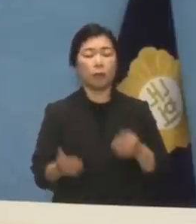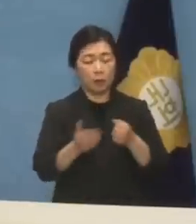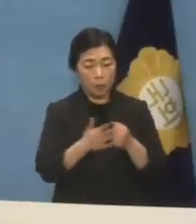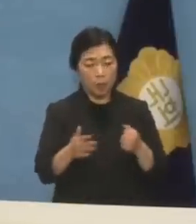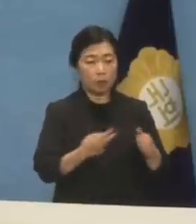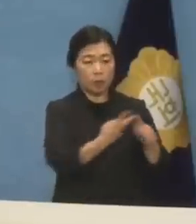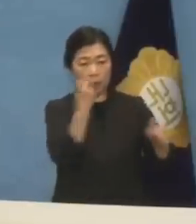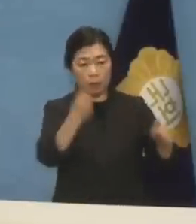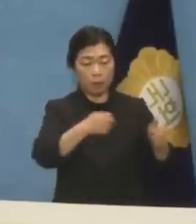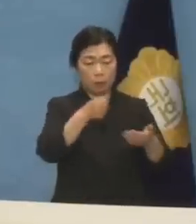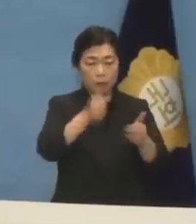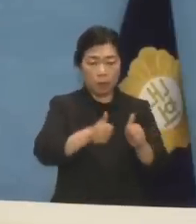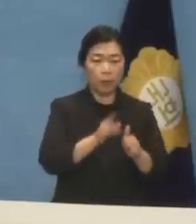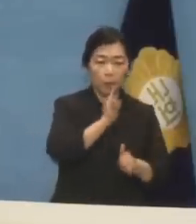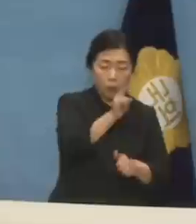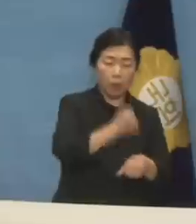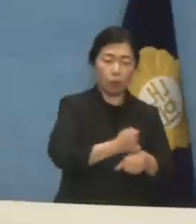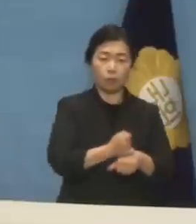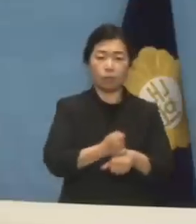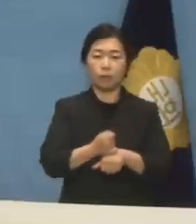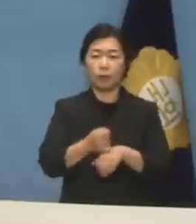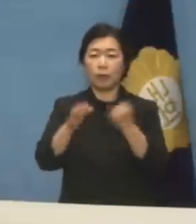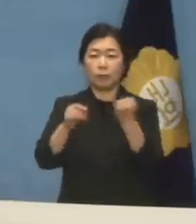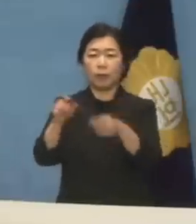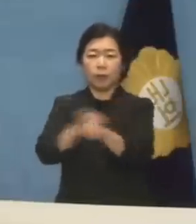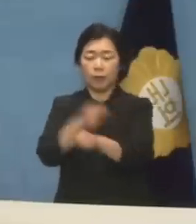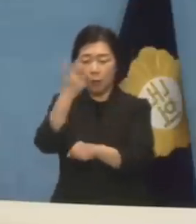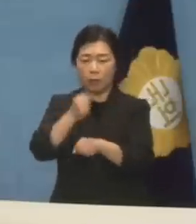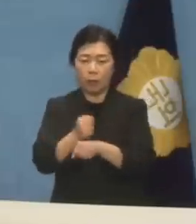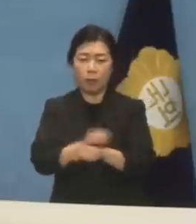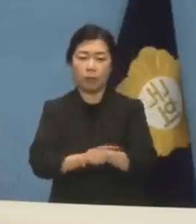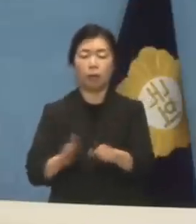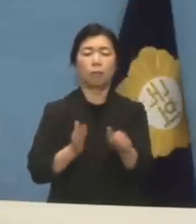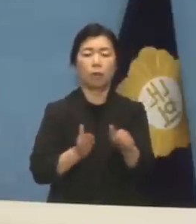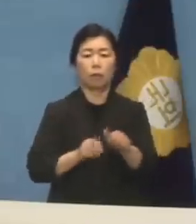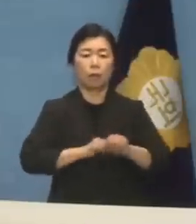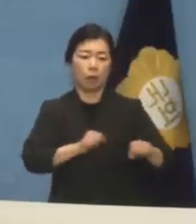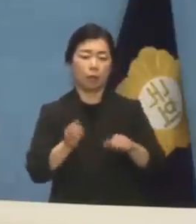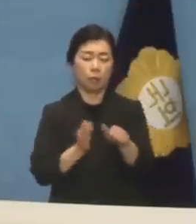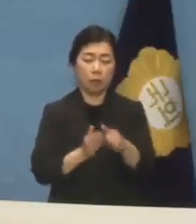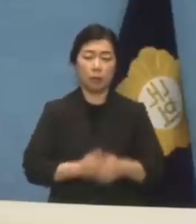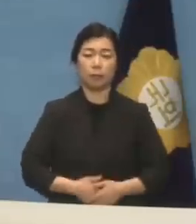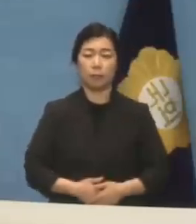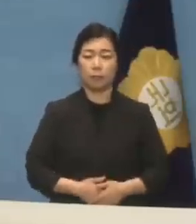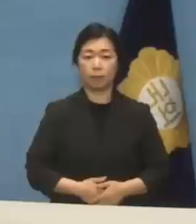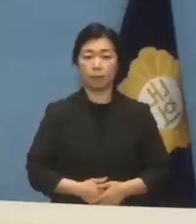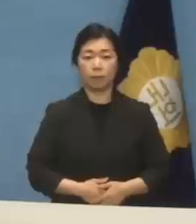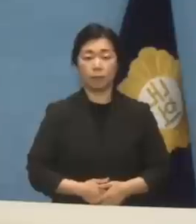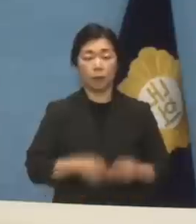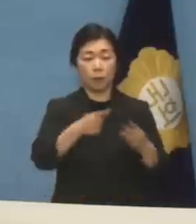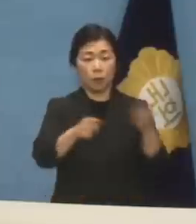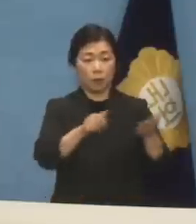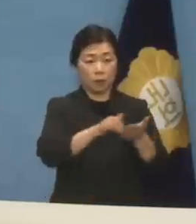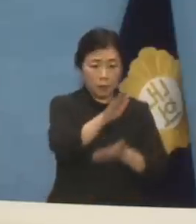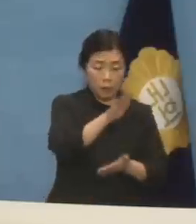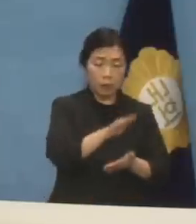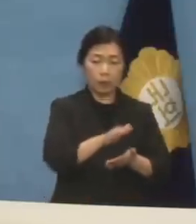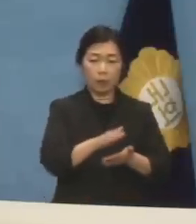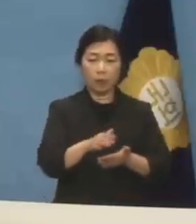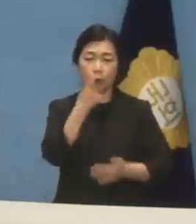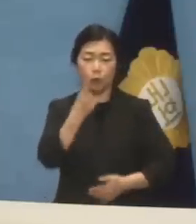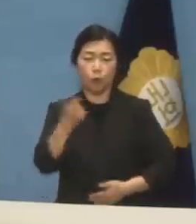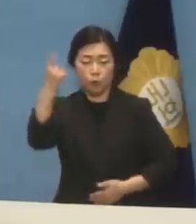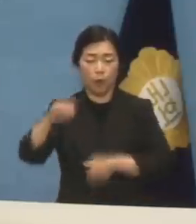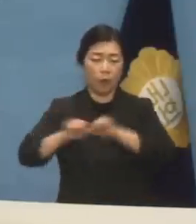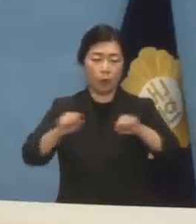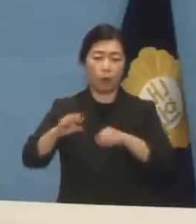발의해 민의를 대변하는 정치의 임무를 다해줄 것을 촉구합니다. 윤석열 퇴진을 요구하는 촛불은 활활 타오를